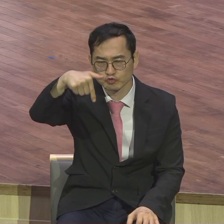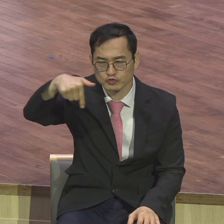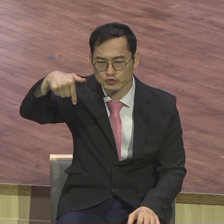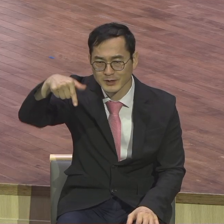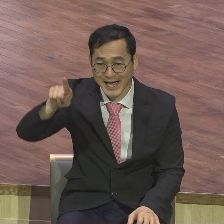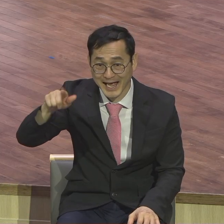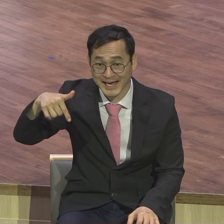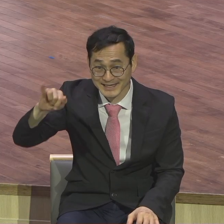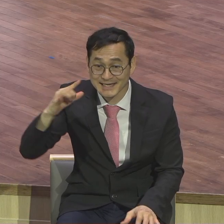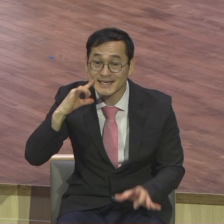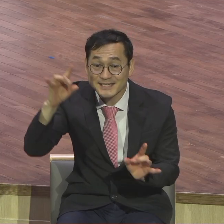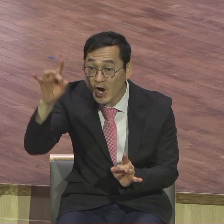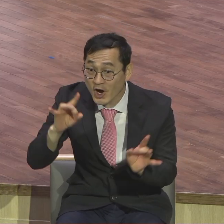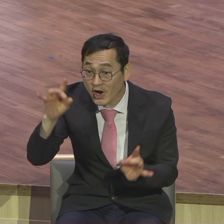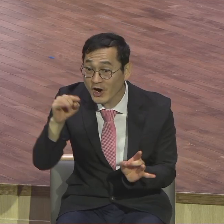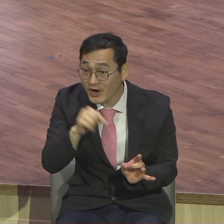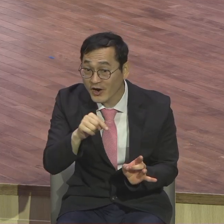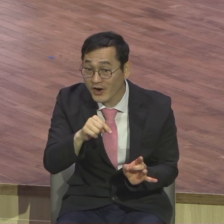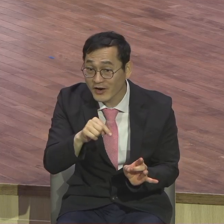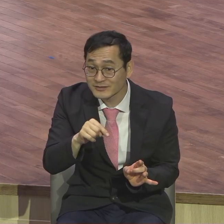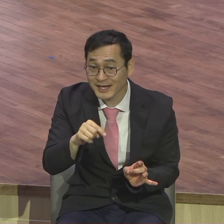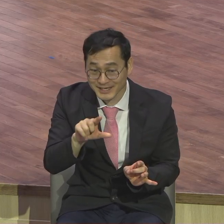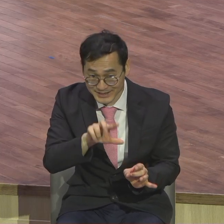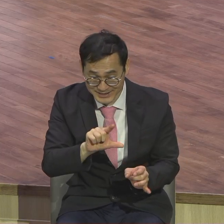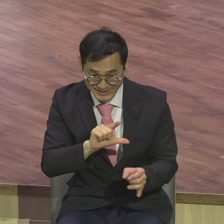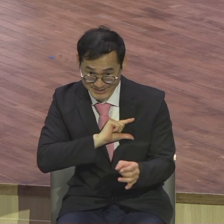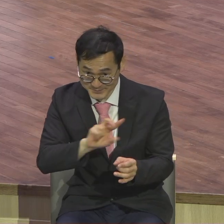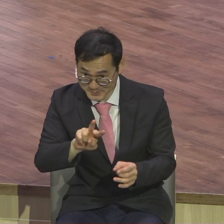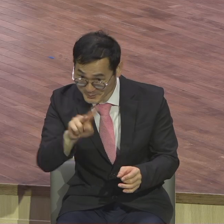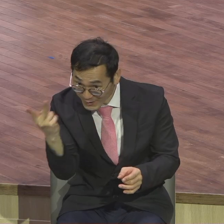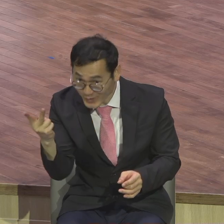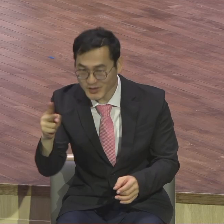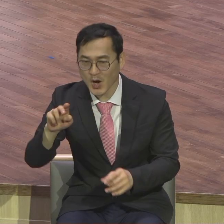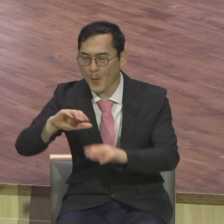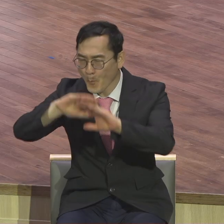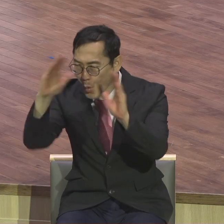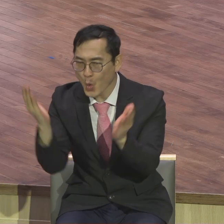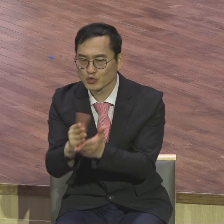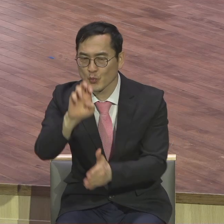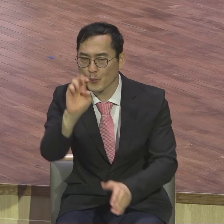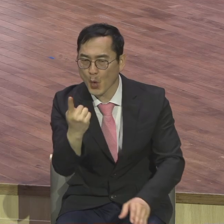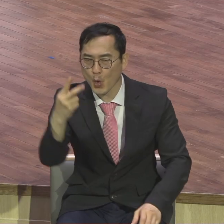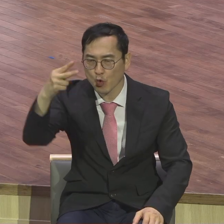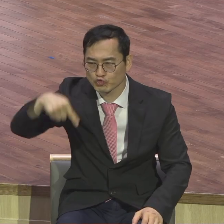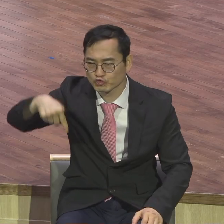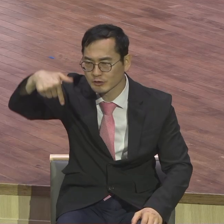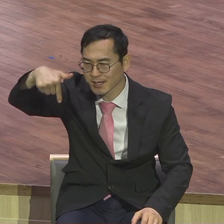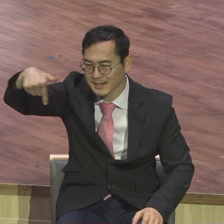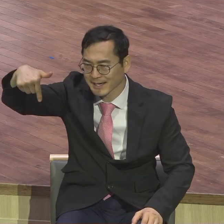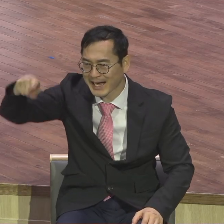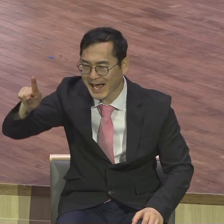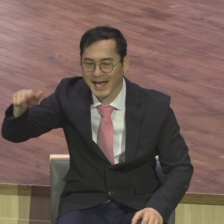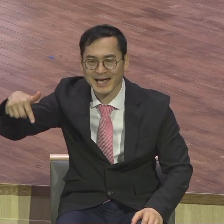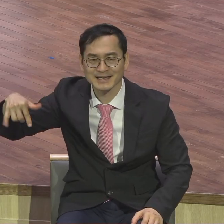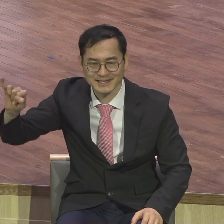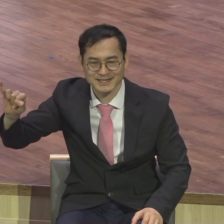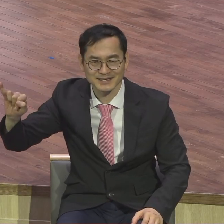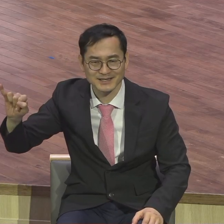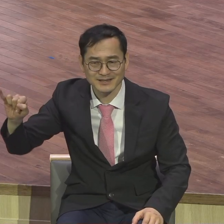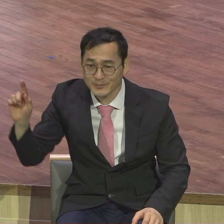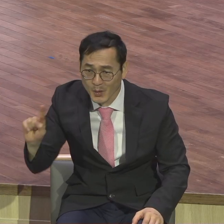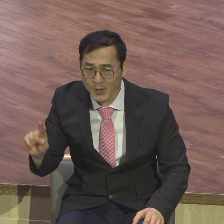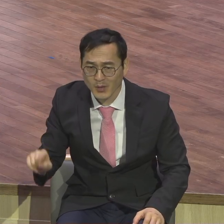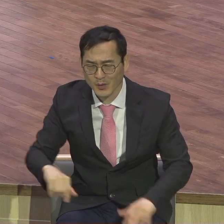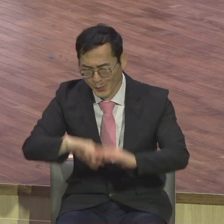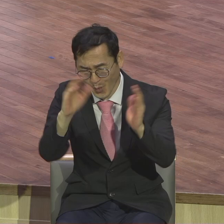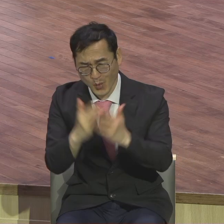요즘 새로는 신조어입니다. 모든 것에 부정적 의견을 제시하고 반대하는